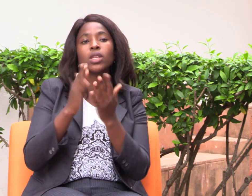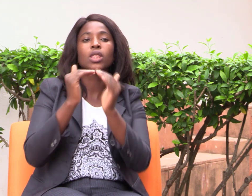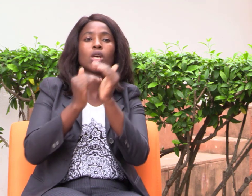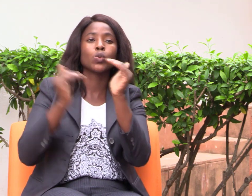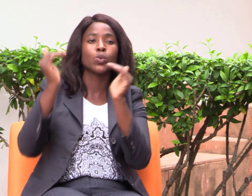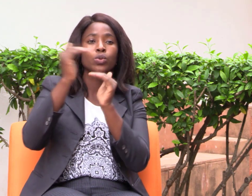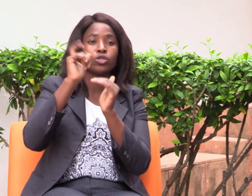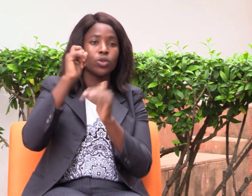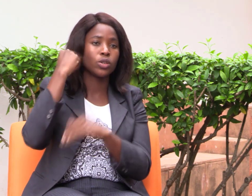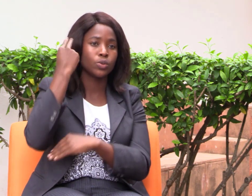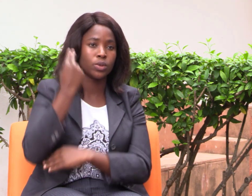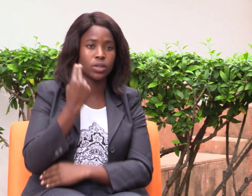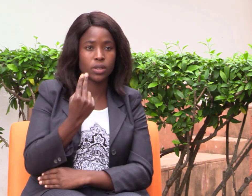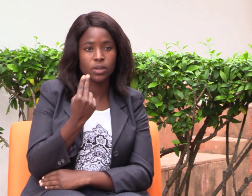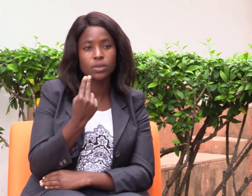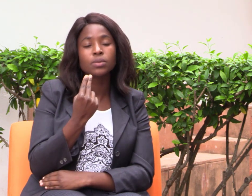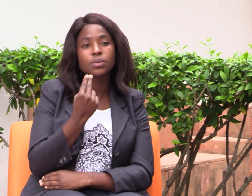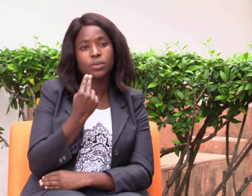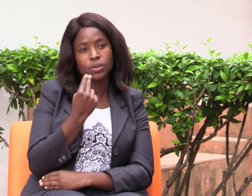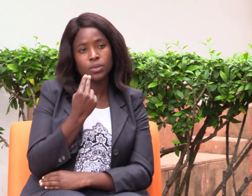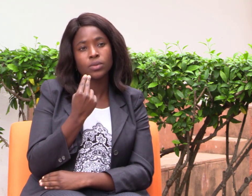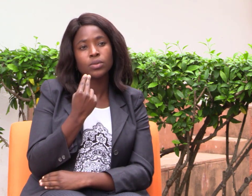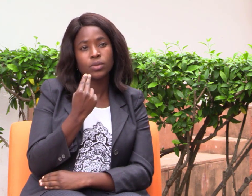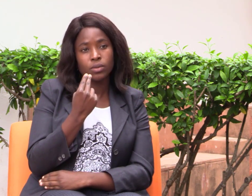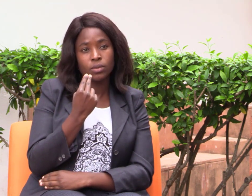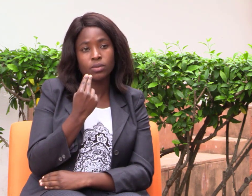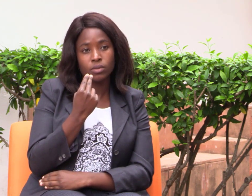estudos, isso no ensino secundário, na Josina Machel.